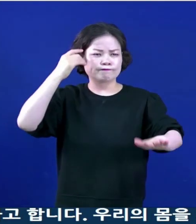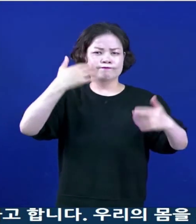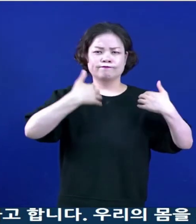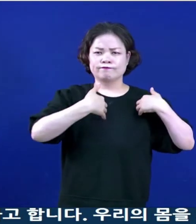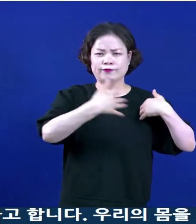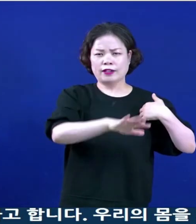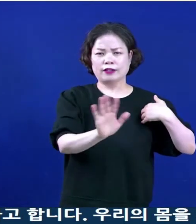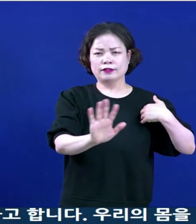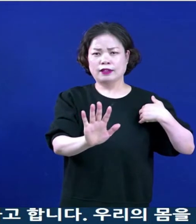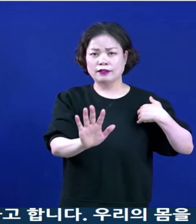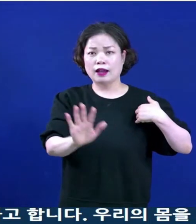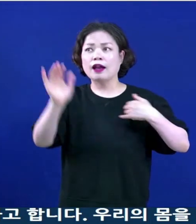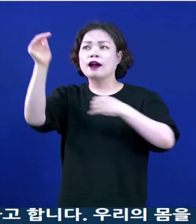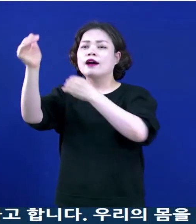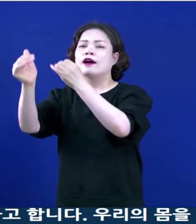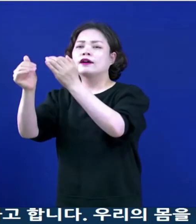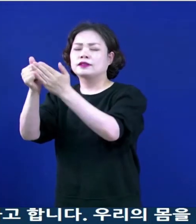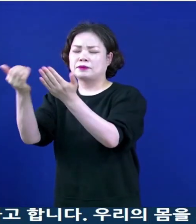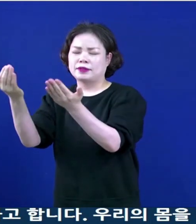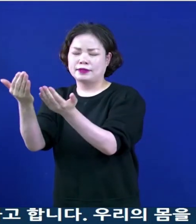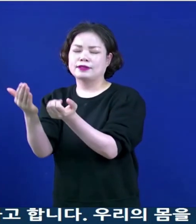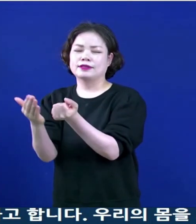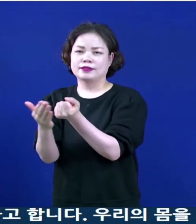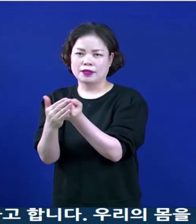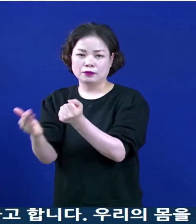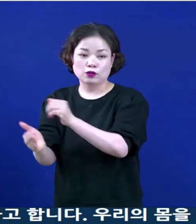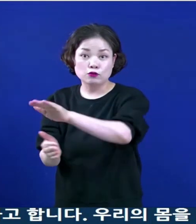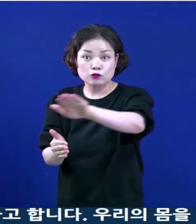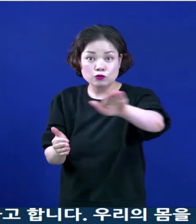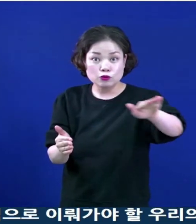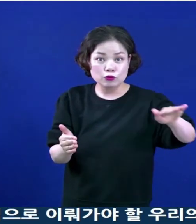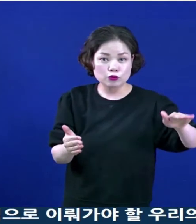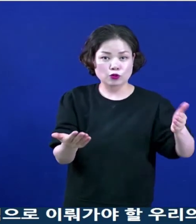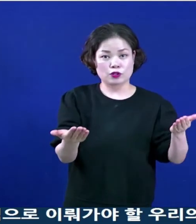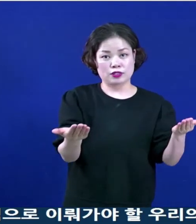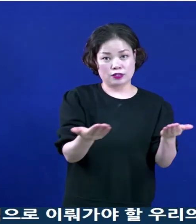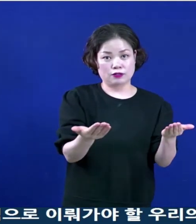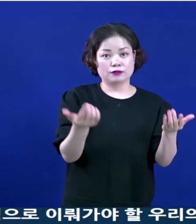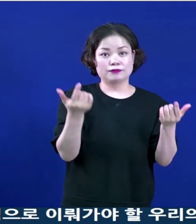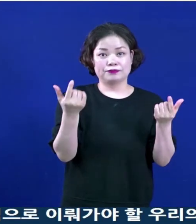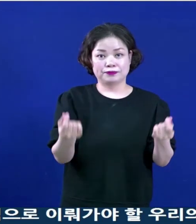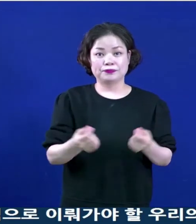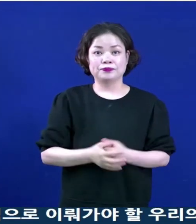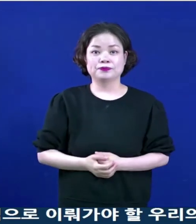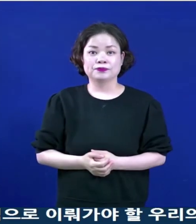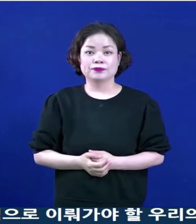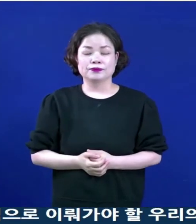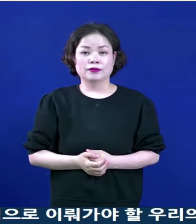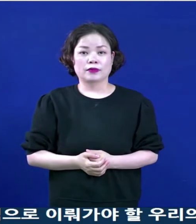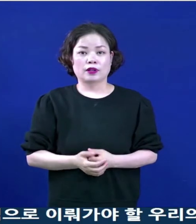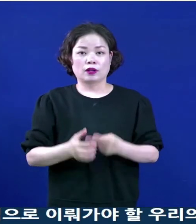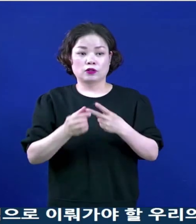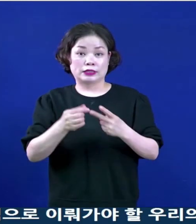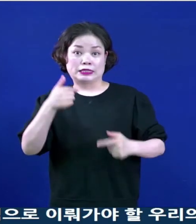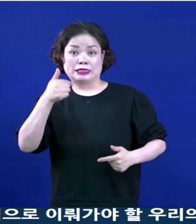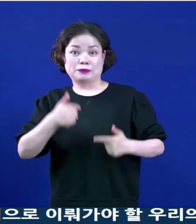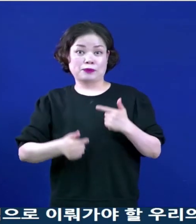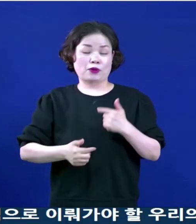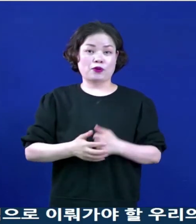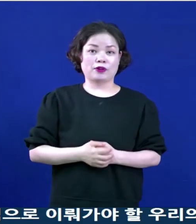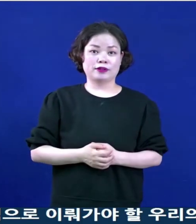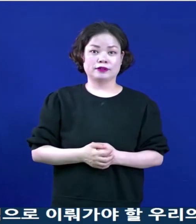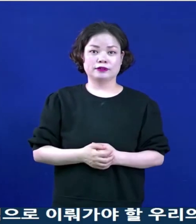약화시키지 않습니다. 하나님이 일하시기 때문에 우리도 일해야 하는 것입니다. 두 번째입니다. 기뻐해야